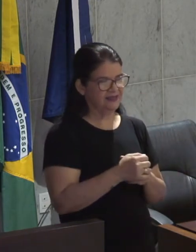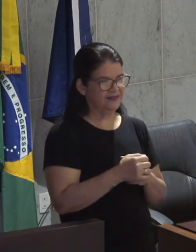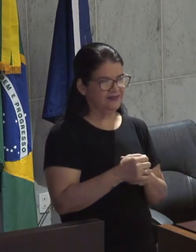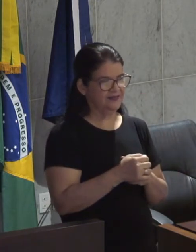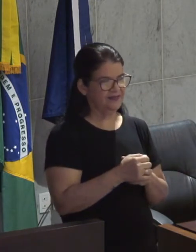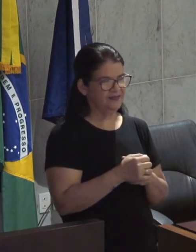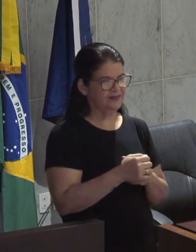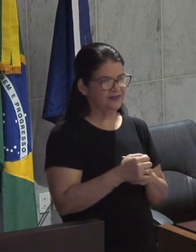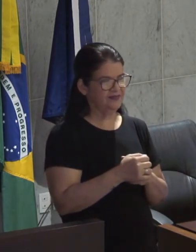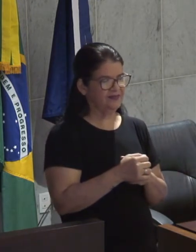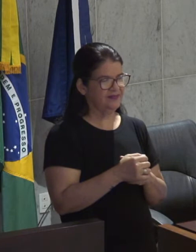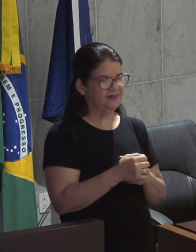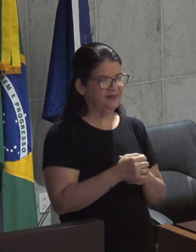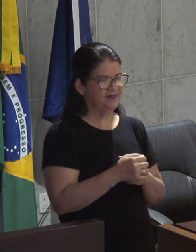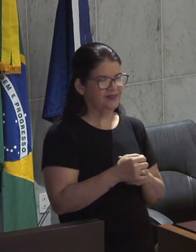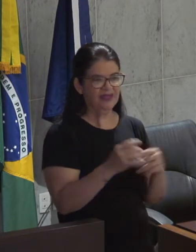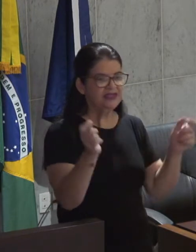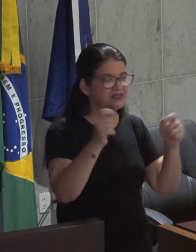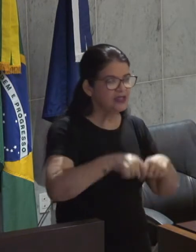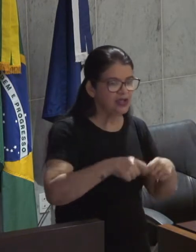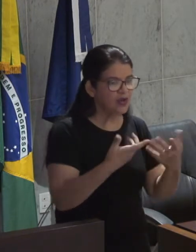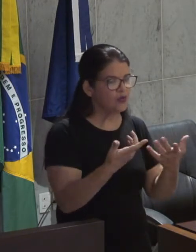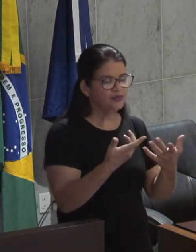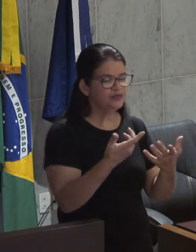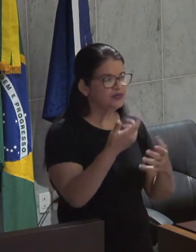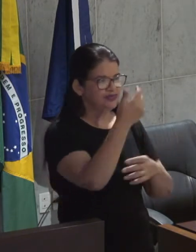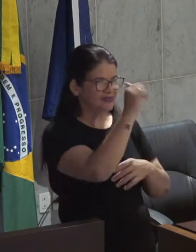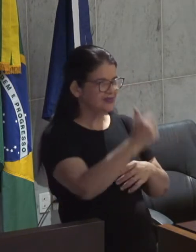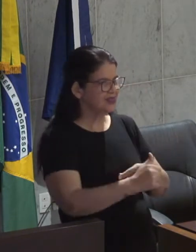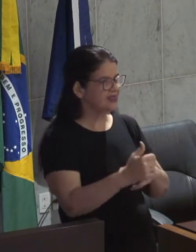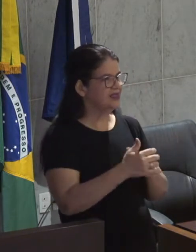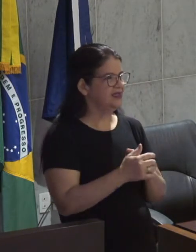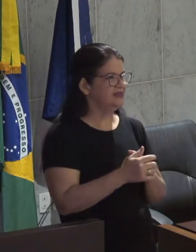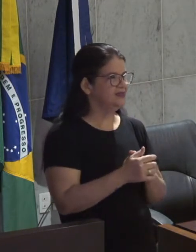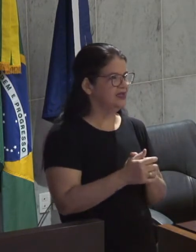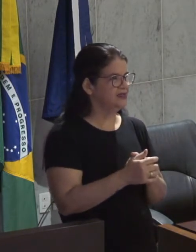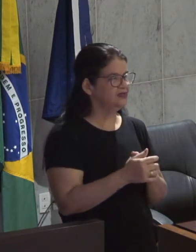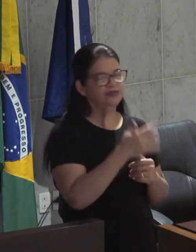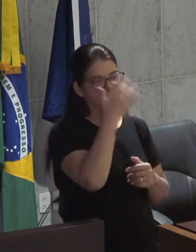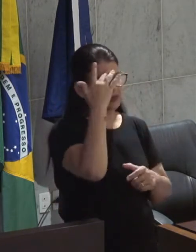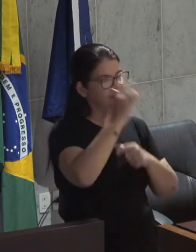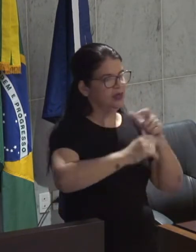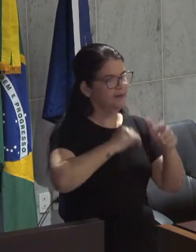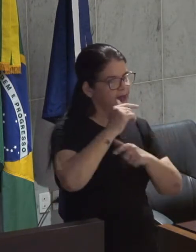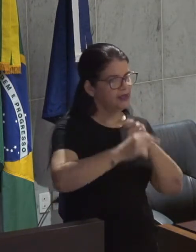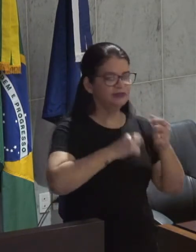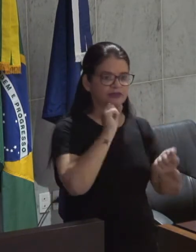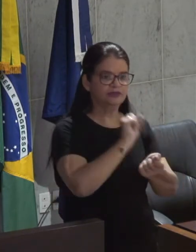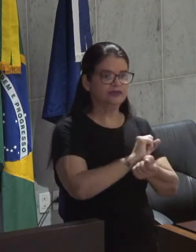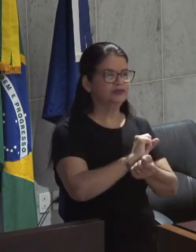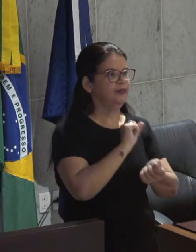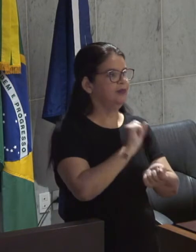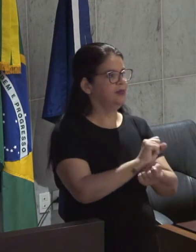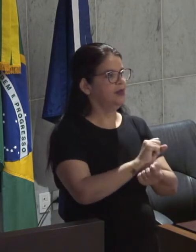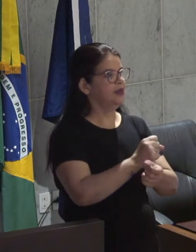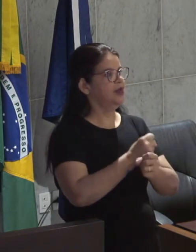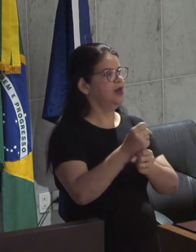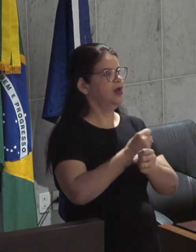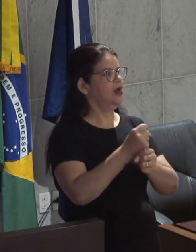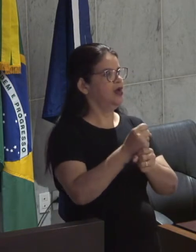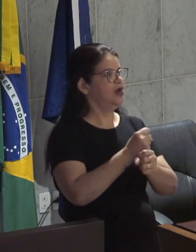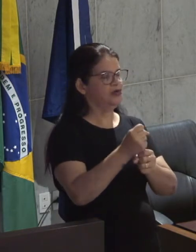sem ter condições, inclusive, de serem analisados, muitos trabalhadores esperando anos e anos para poder